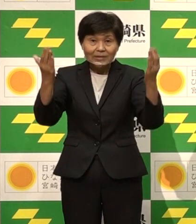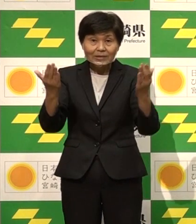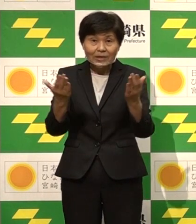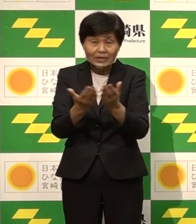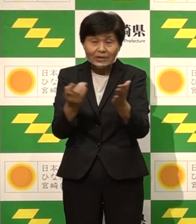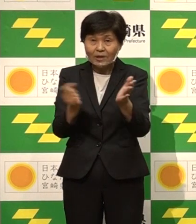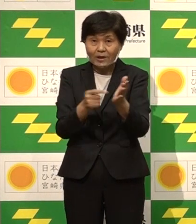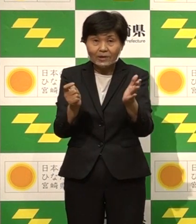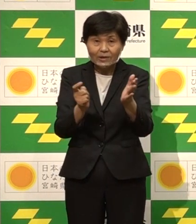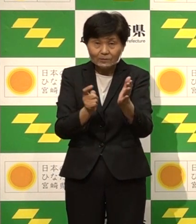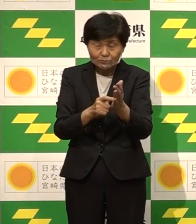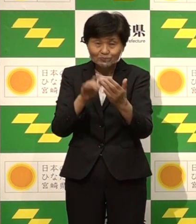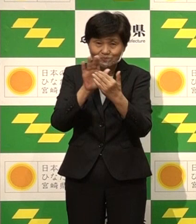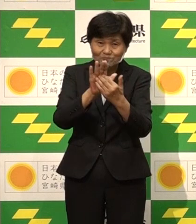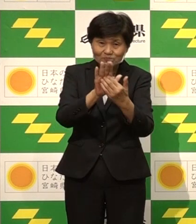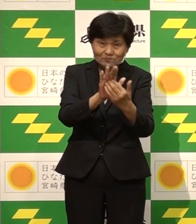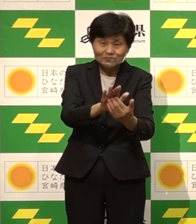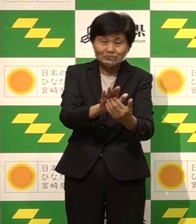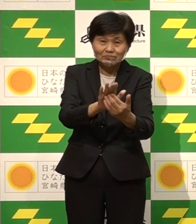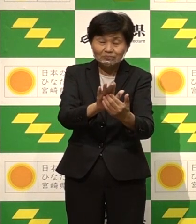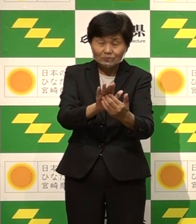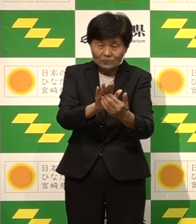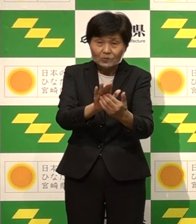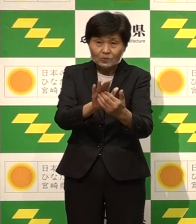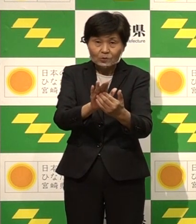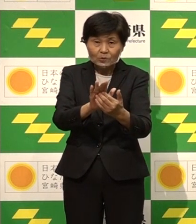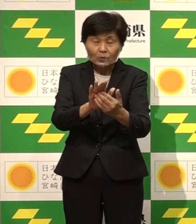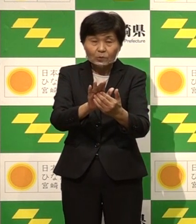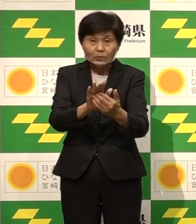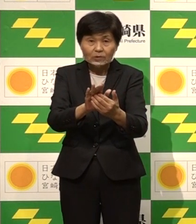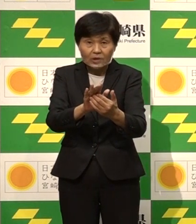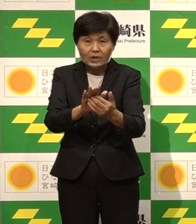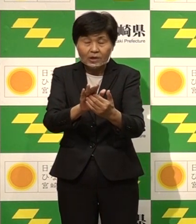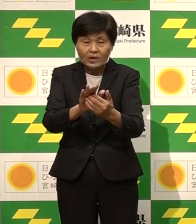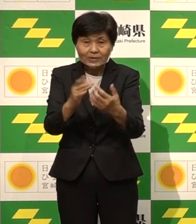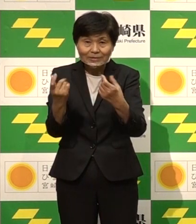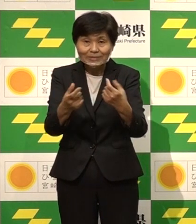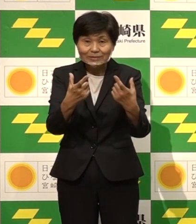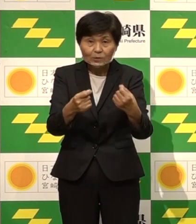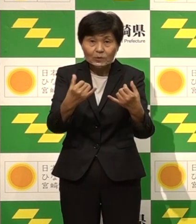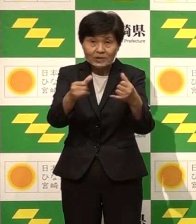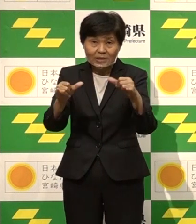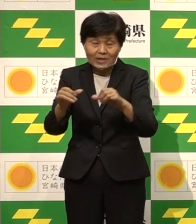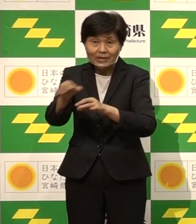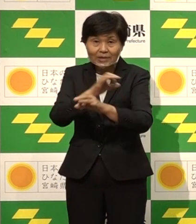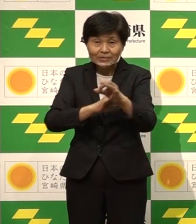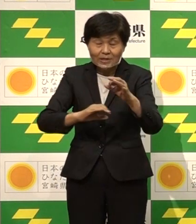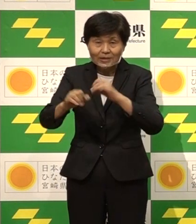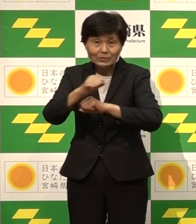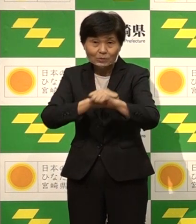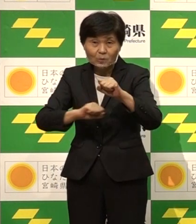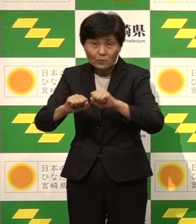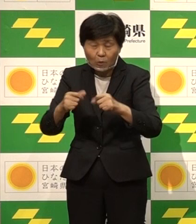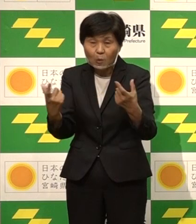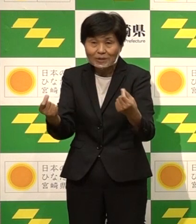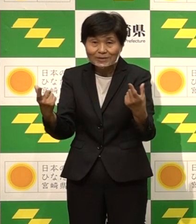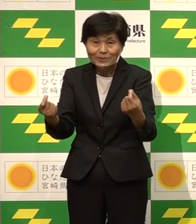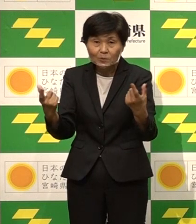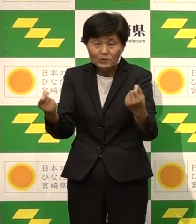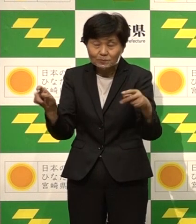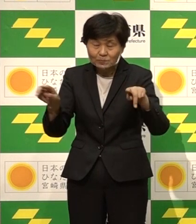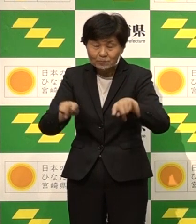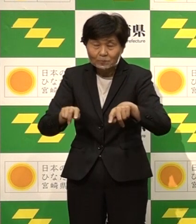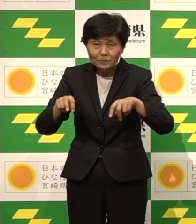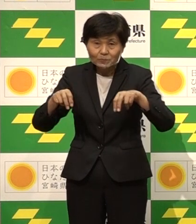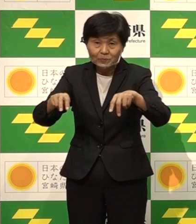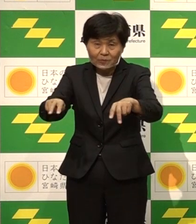で、このしっかりと社会経済活動、社会の機能を守っていく、そこが求められている状況であ